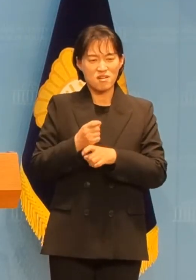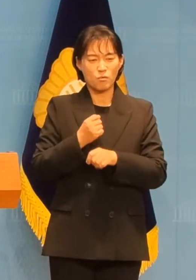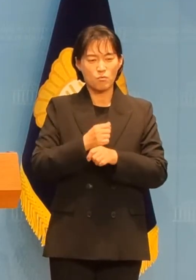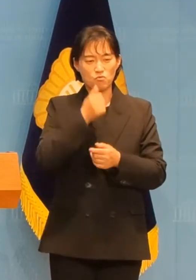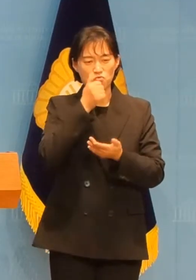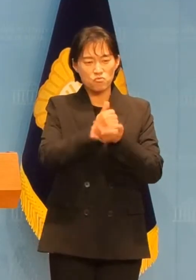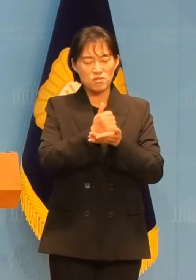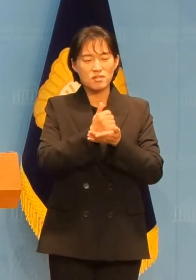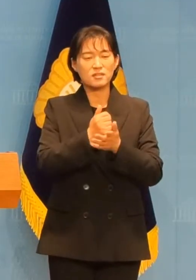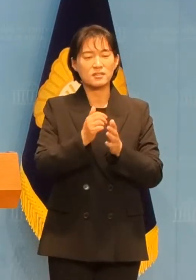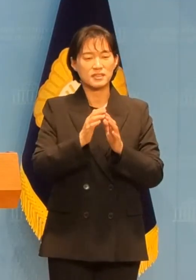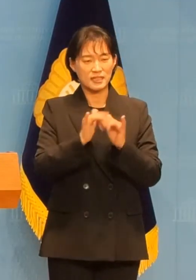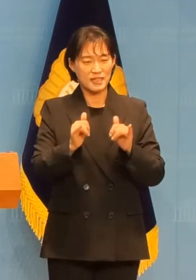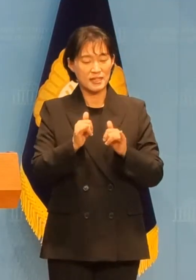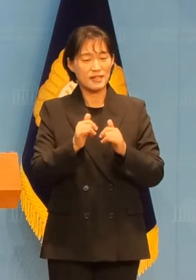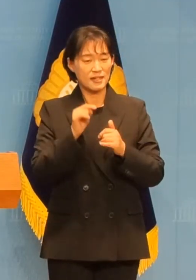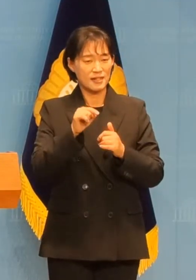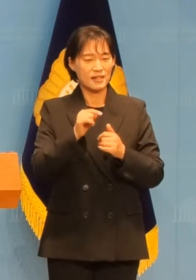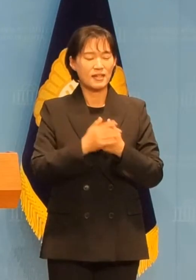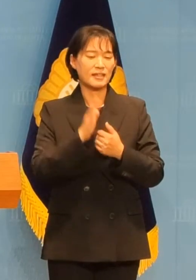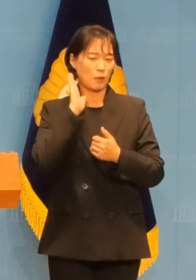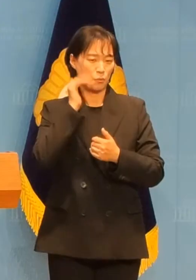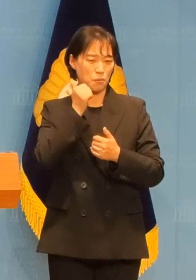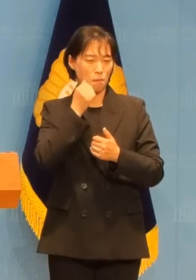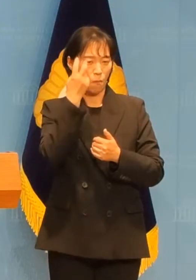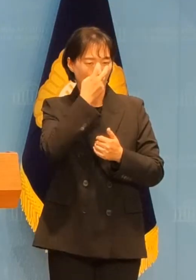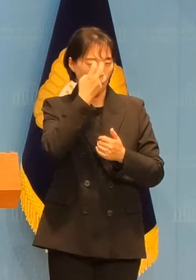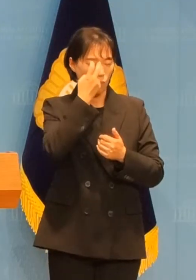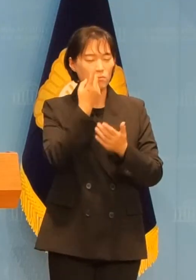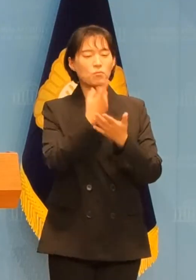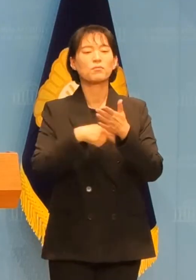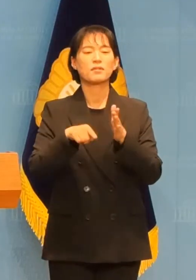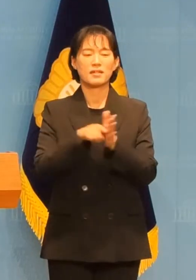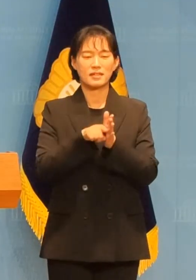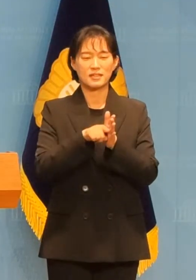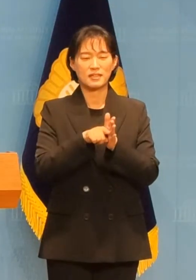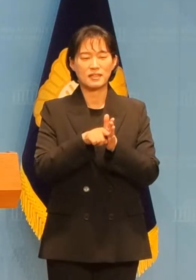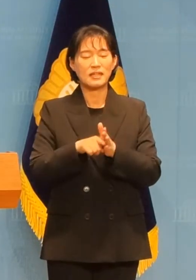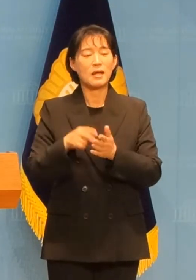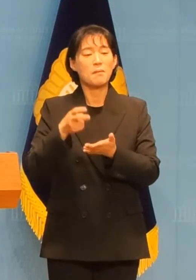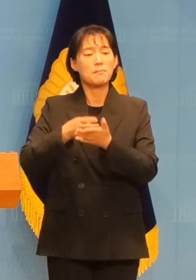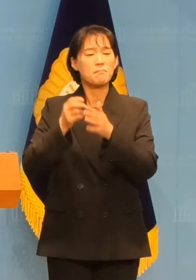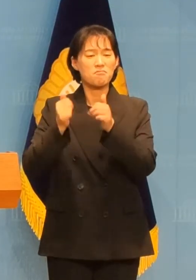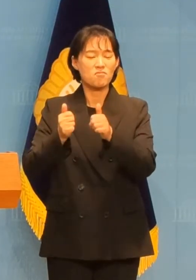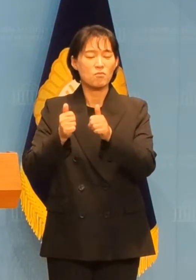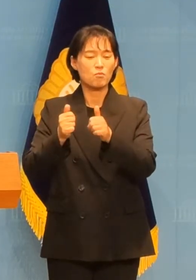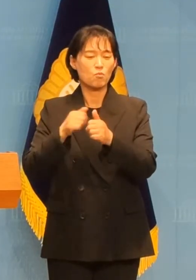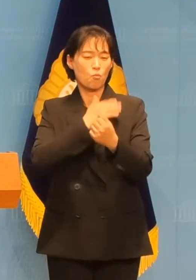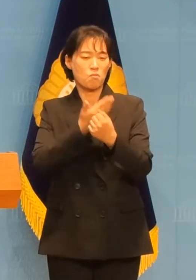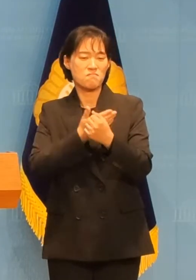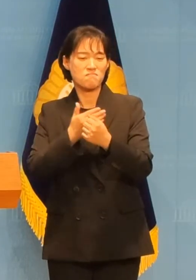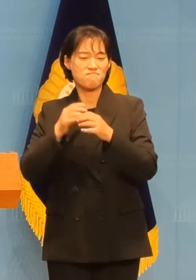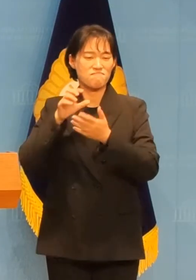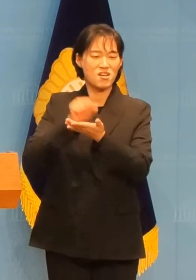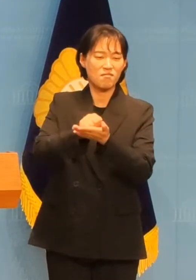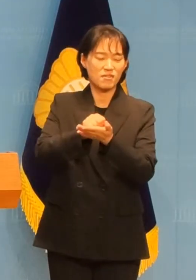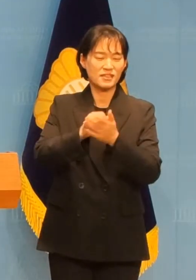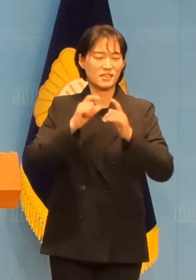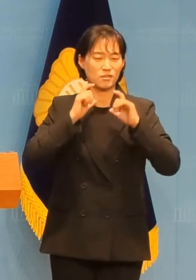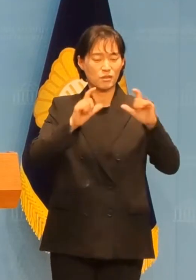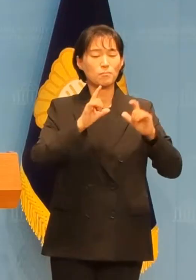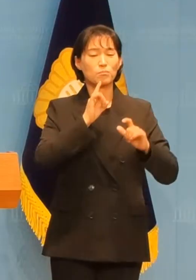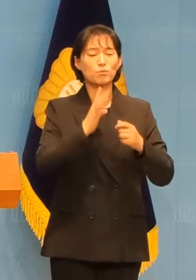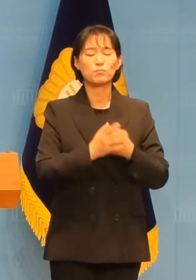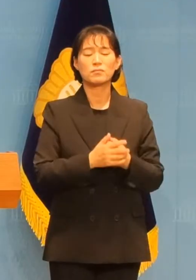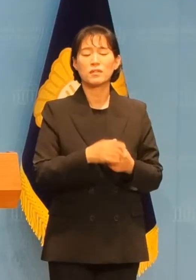범죄 혐의자 대통령 비호를 위한 노골적인 사법권 장악 선언일 뿐입니다.